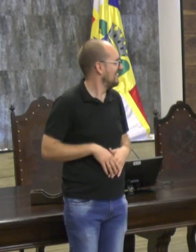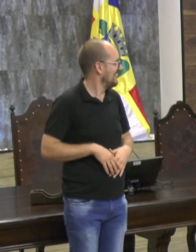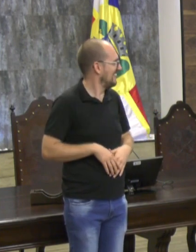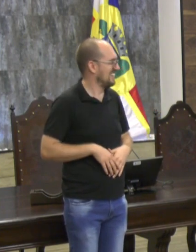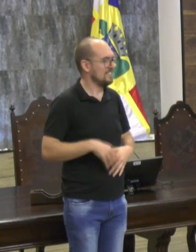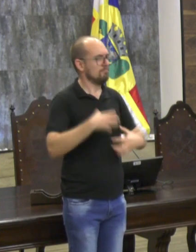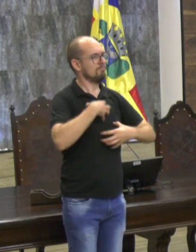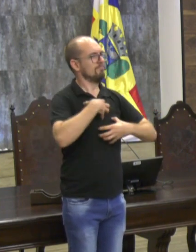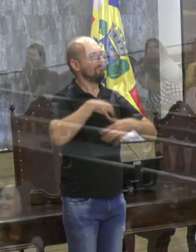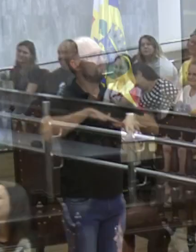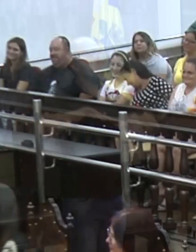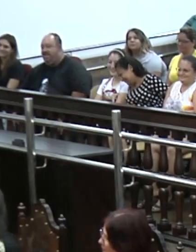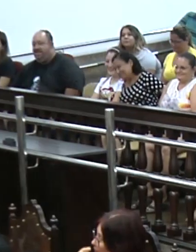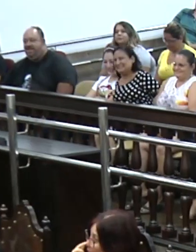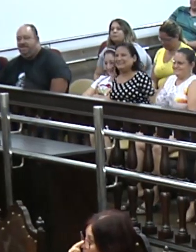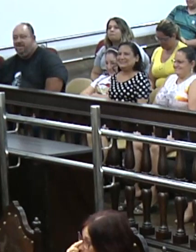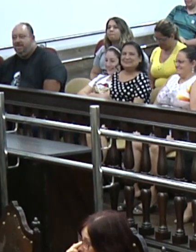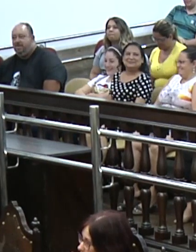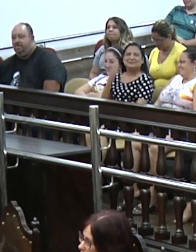energia.